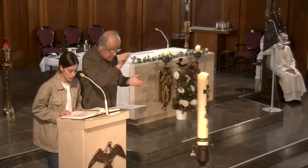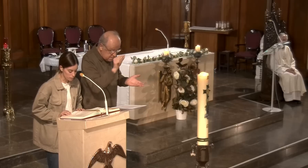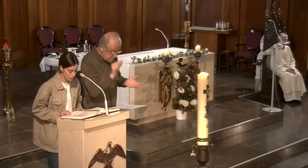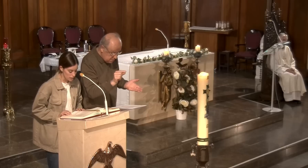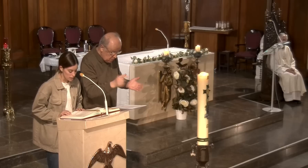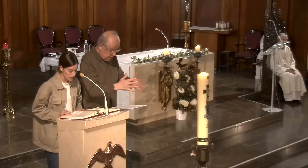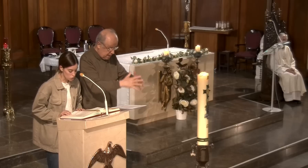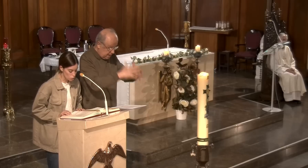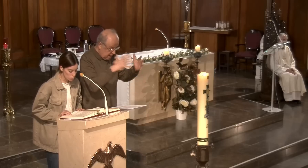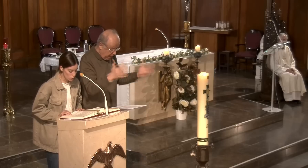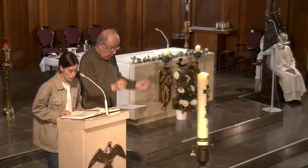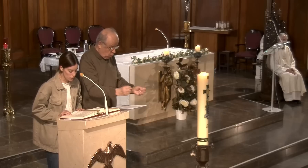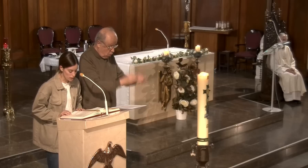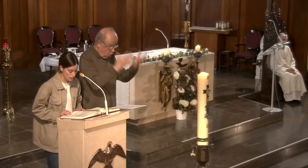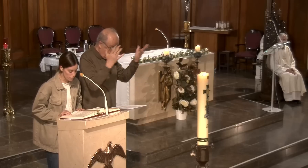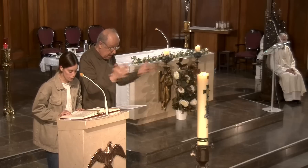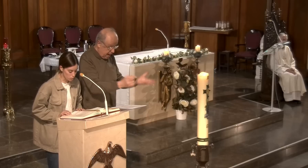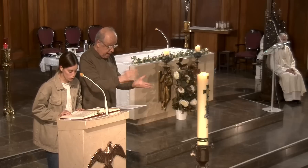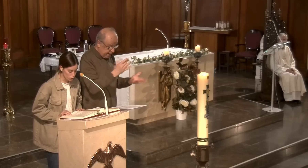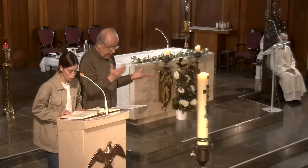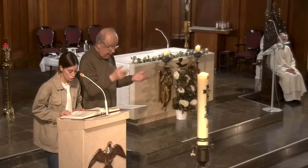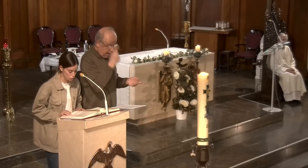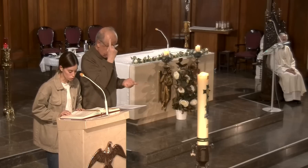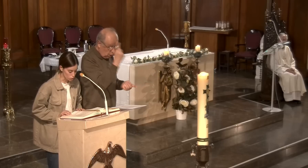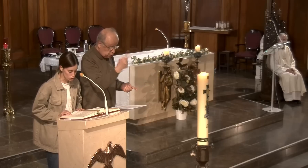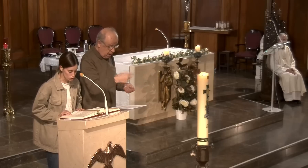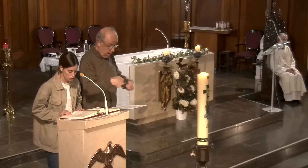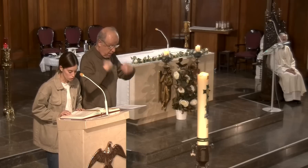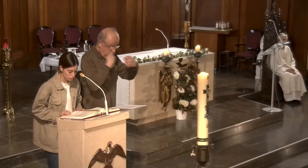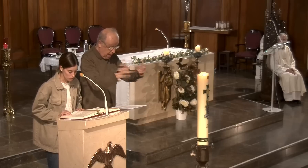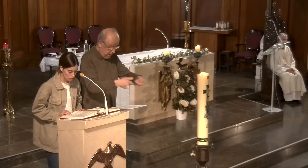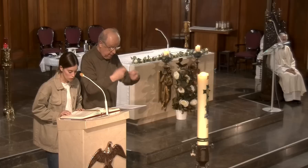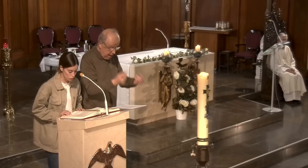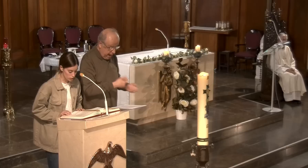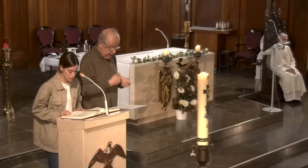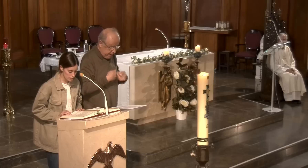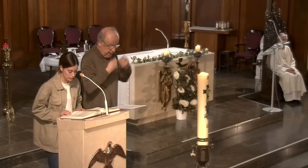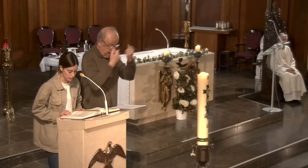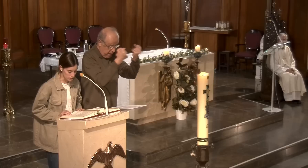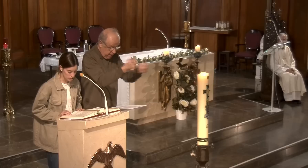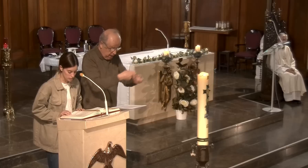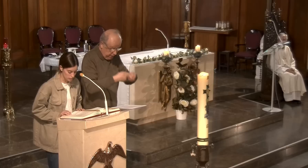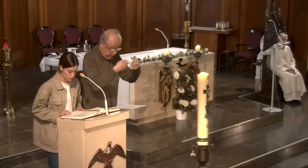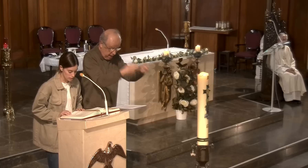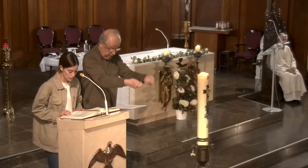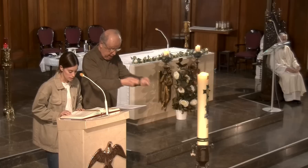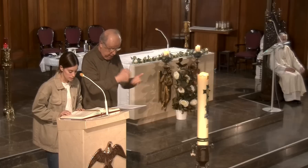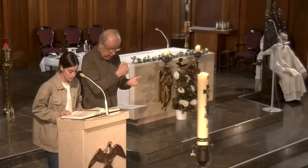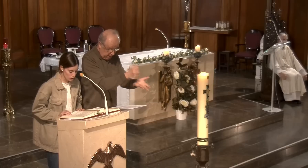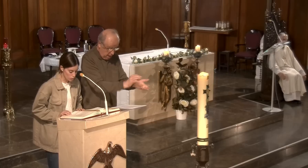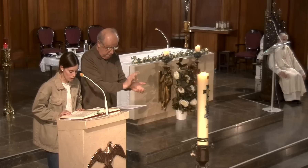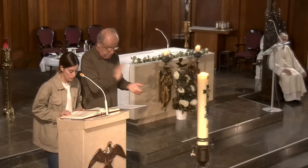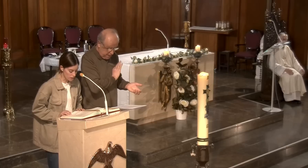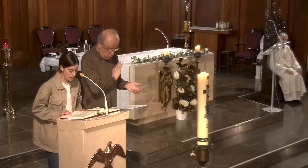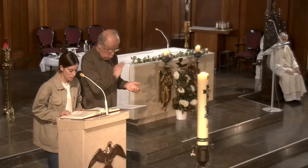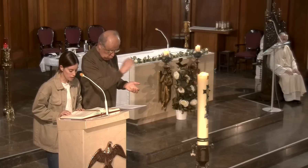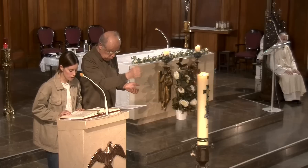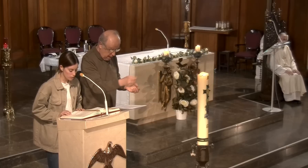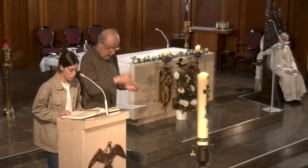de su poder en favor de nosotros los creyentes según la eficacia de